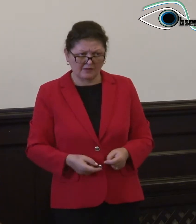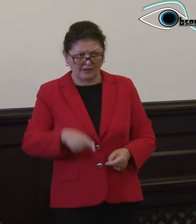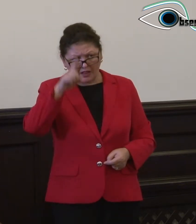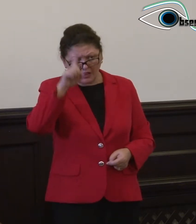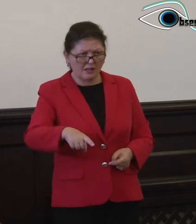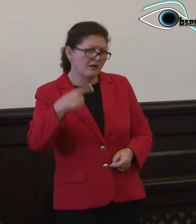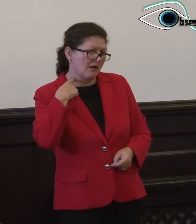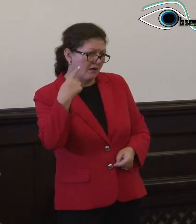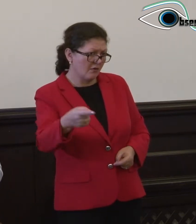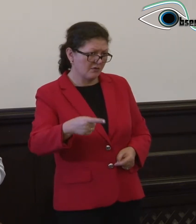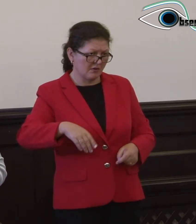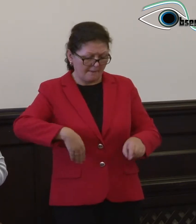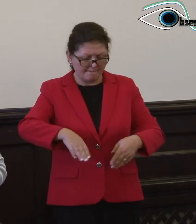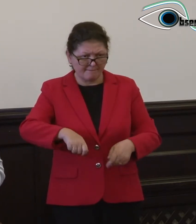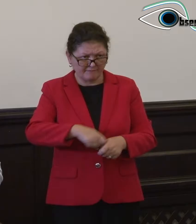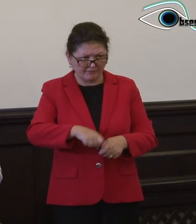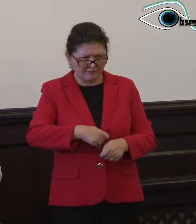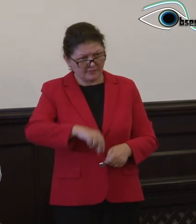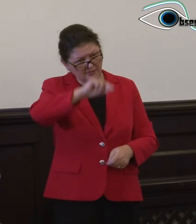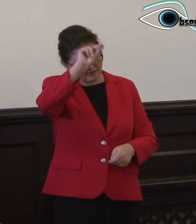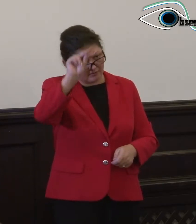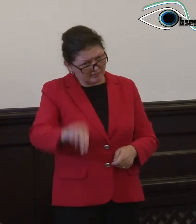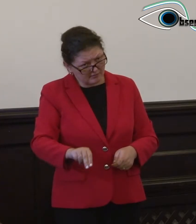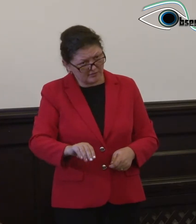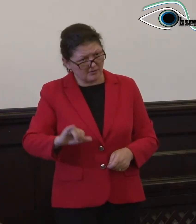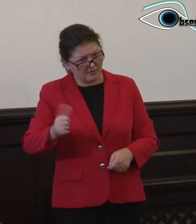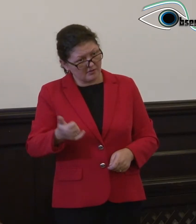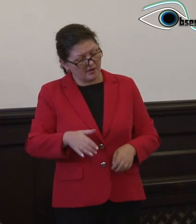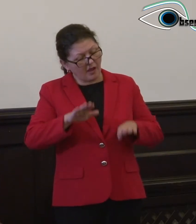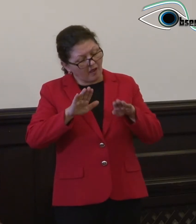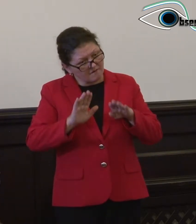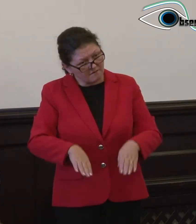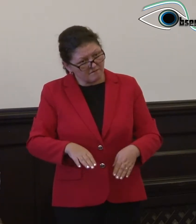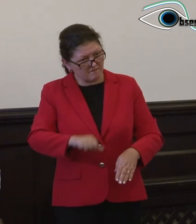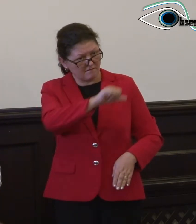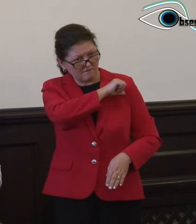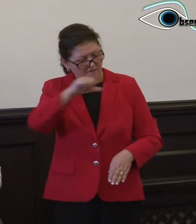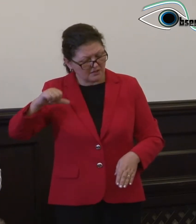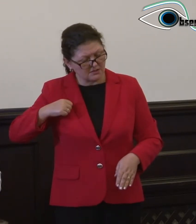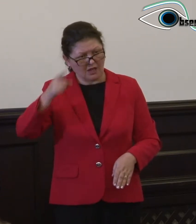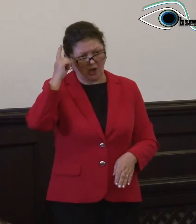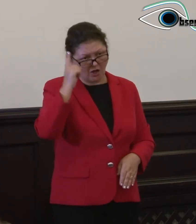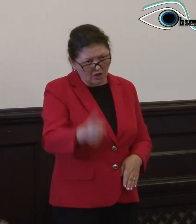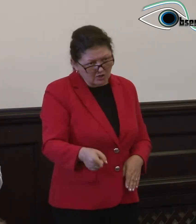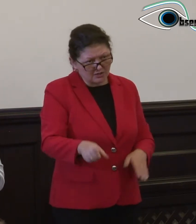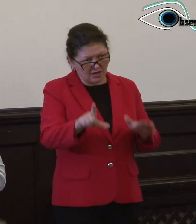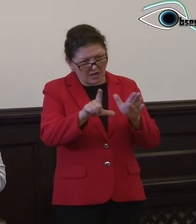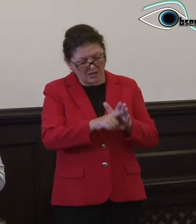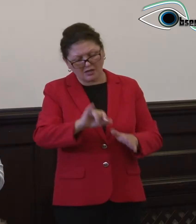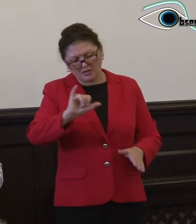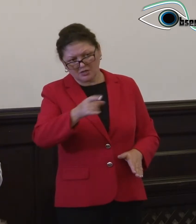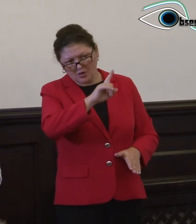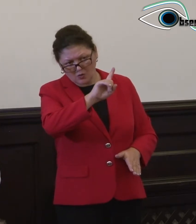luna august, Ministerul Educației a acceptat și, în sfârșit, avem un singur ordin și nu